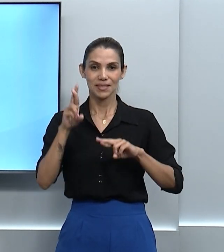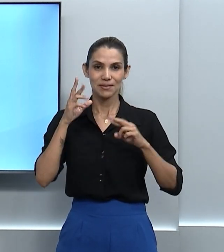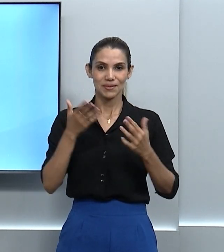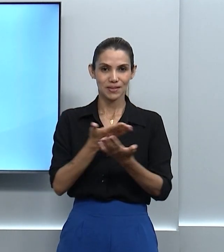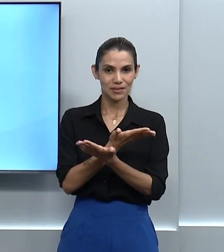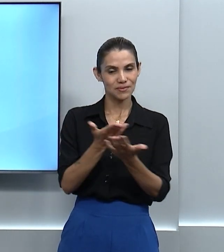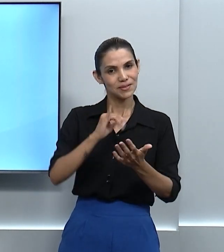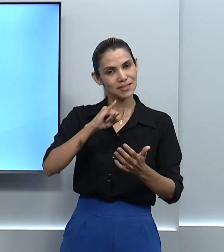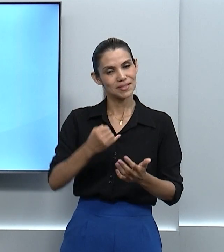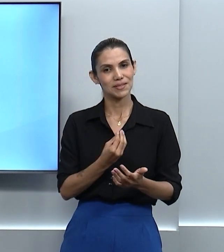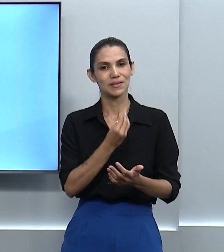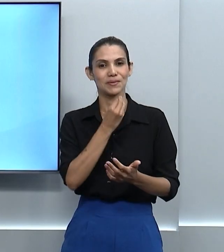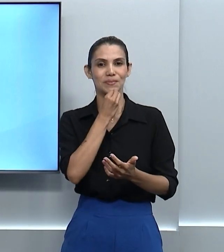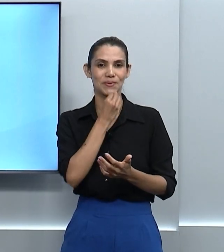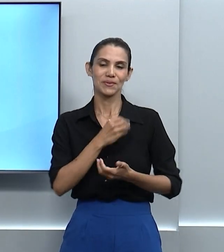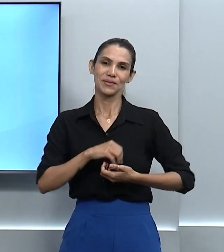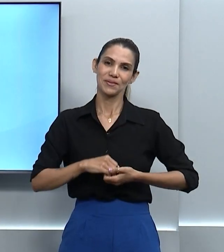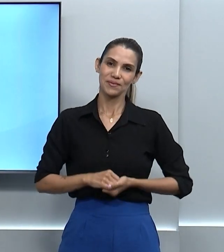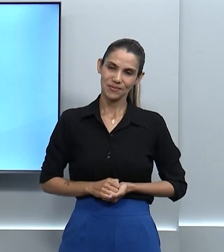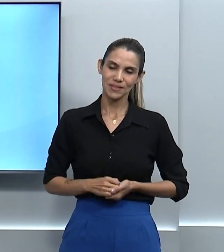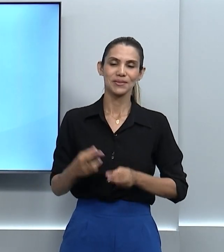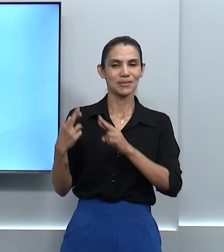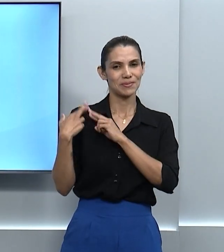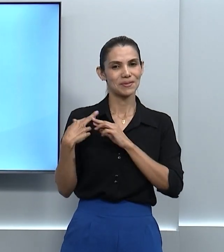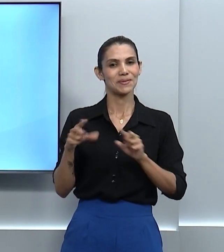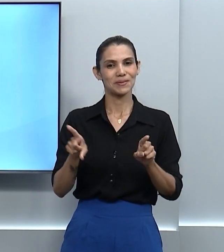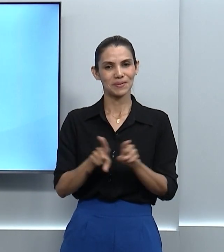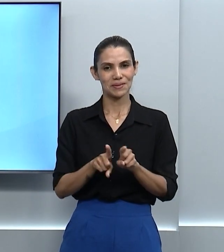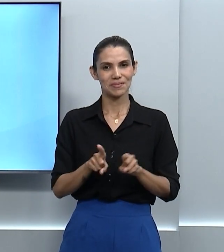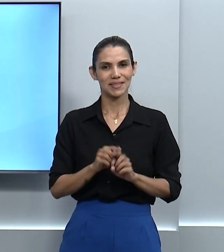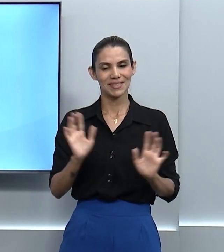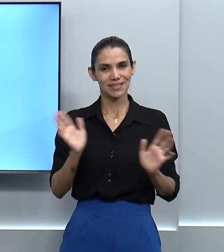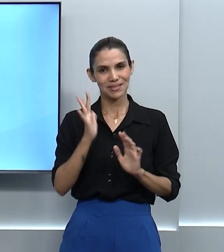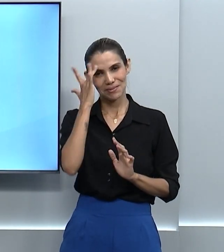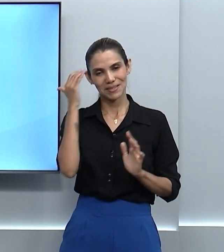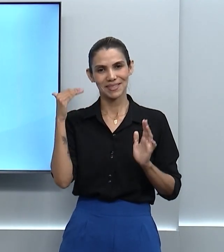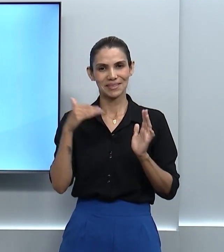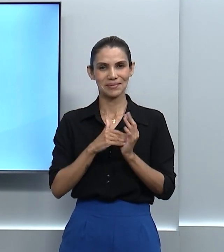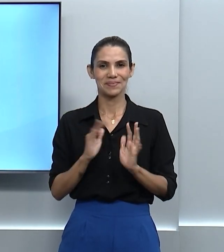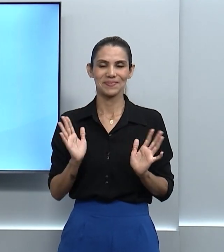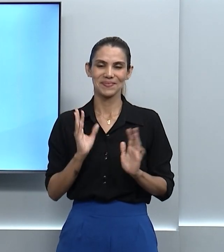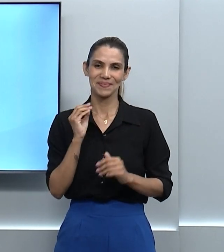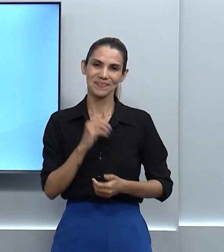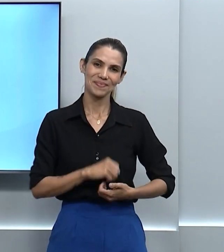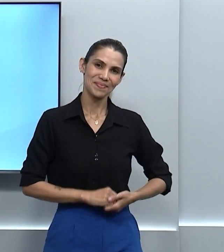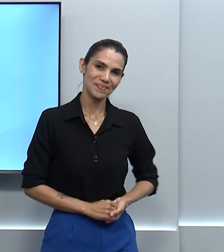que você aproveite bem e com responsabilidade. Até amanhã. Tchau, tchau.